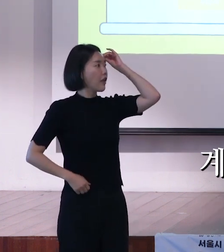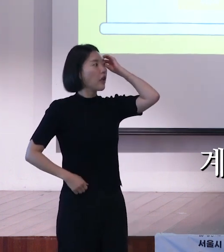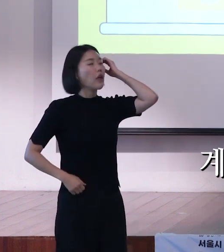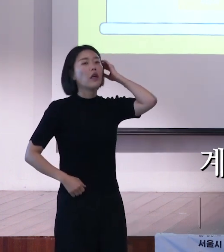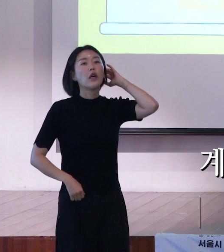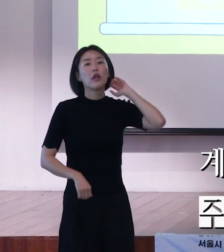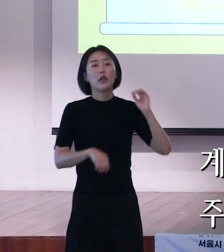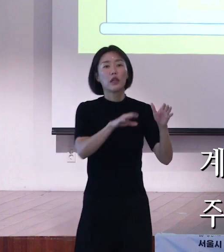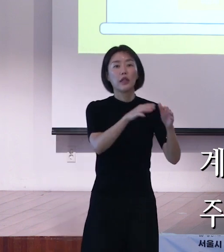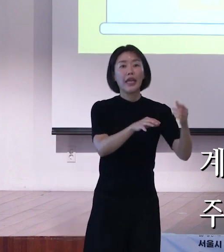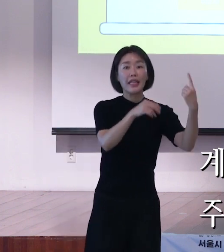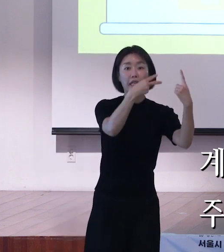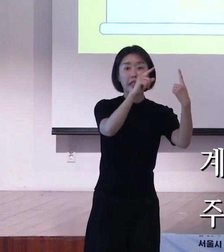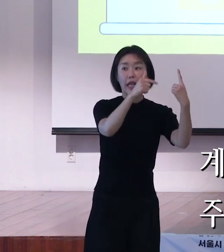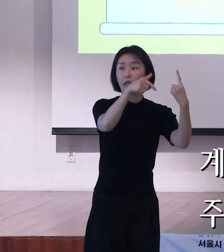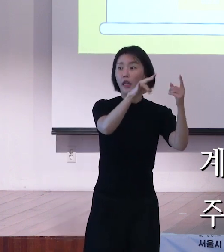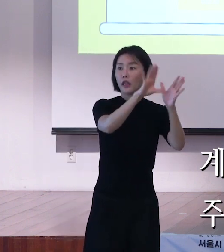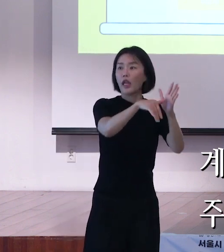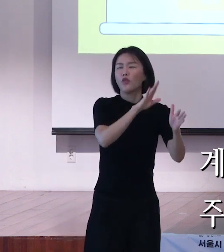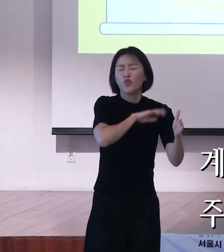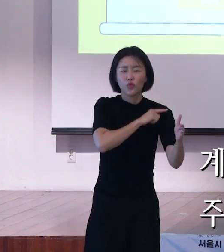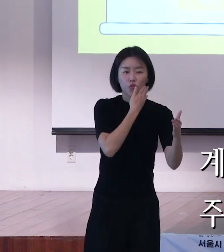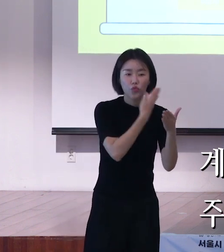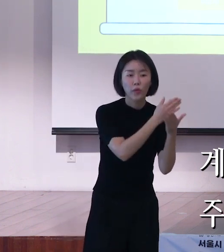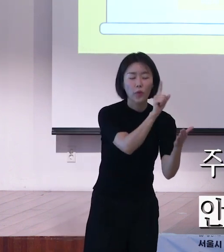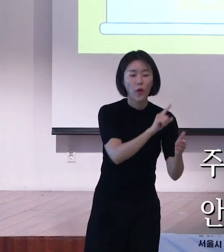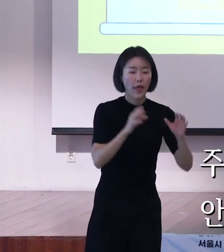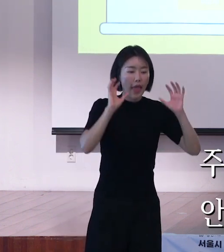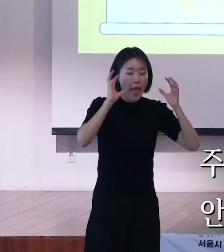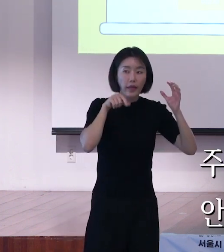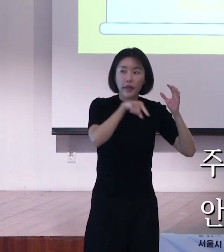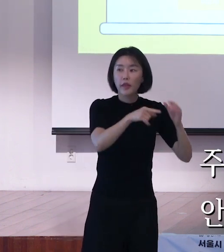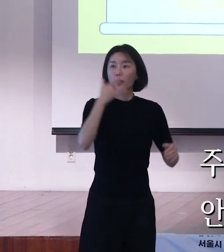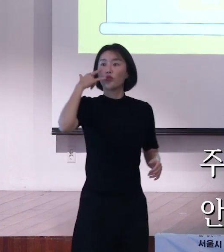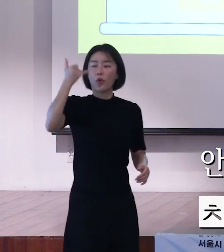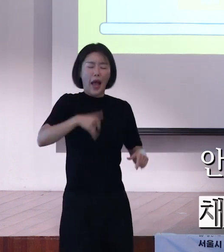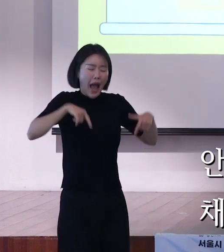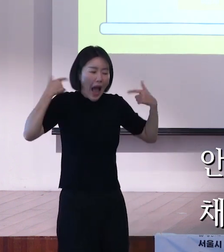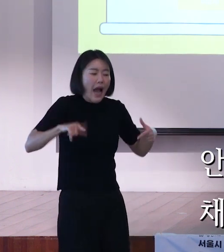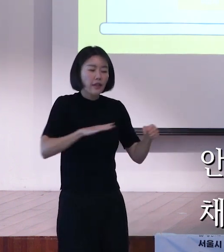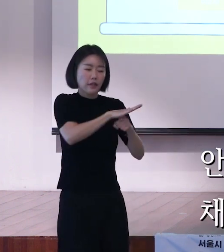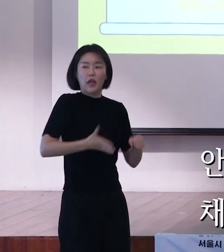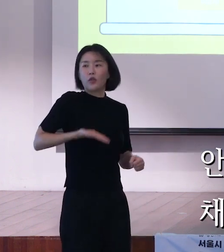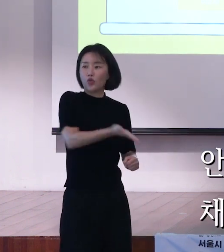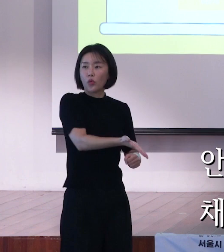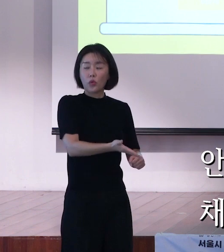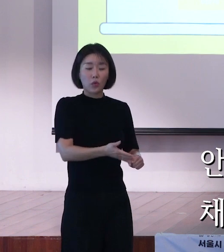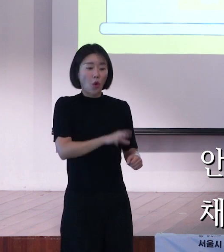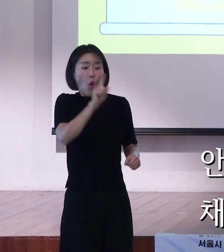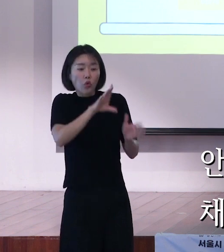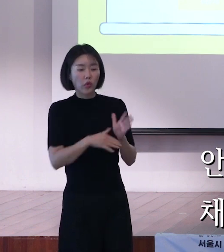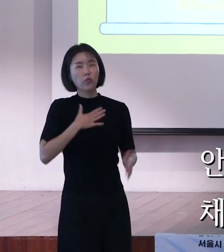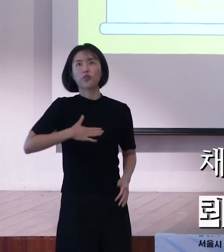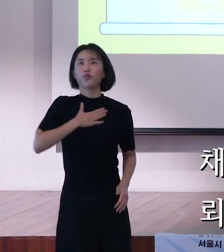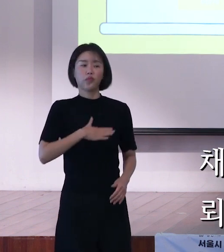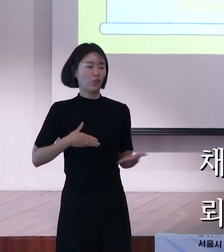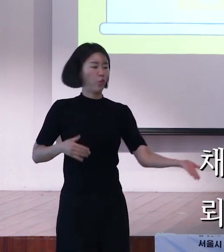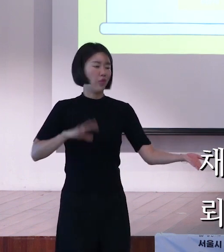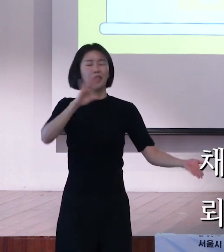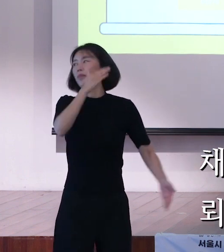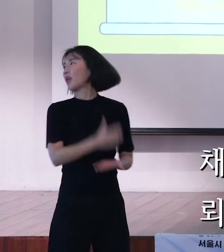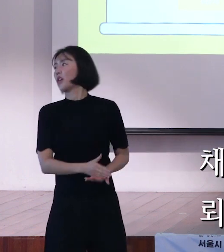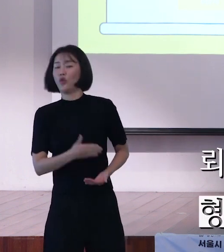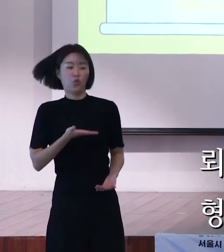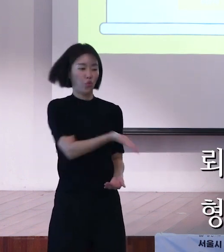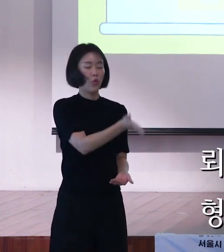주 양육자가 일관성 있고 안정되게 아이의 욕구를 채워주면 주 양육자를 신뢰하게 되면서 신뢰감이 형성이